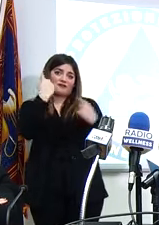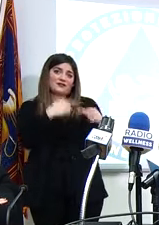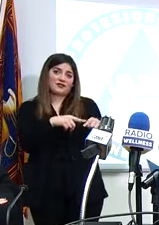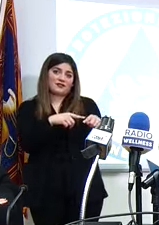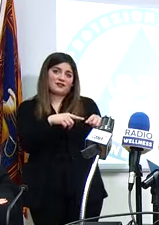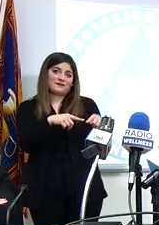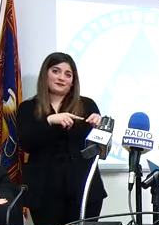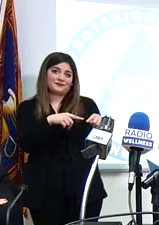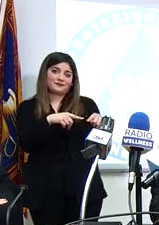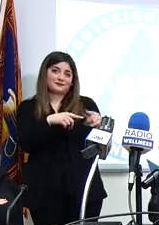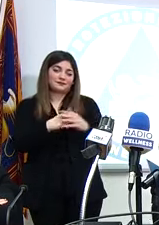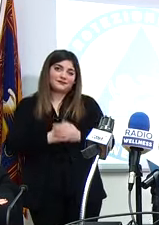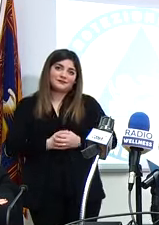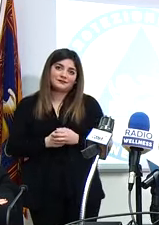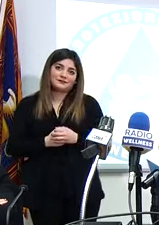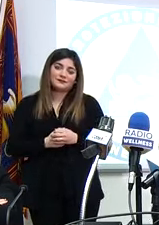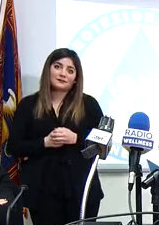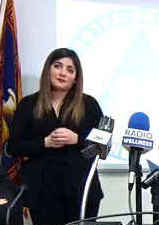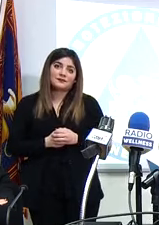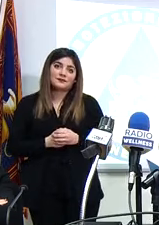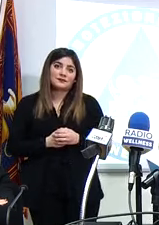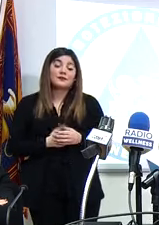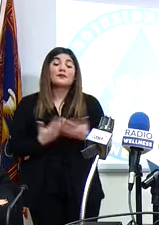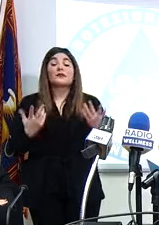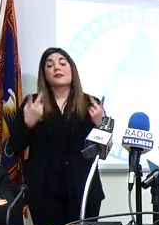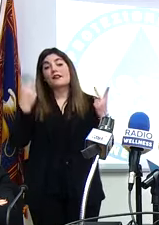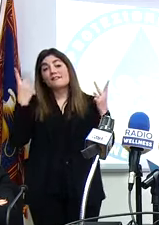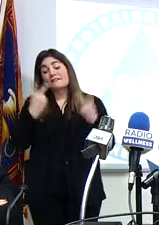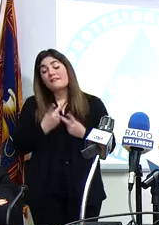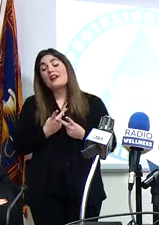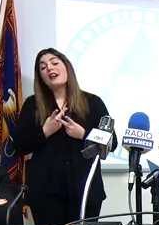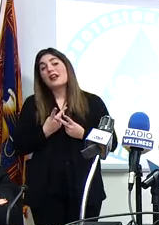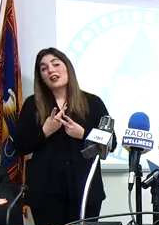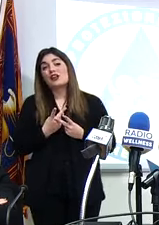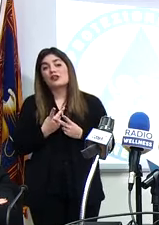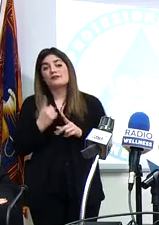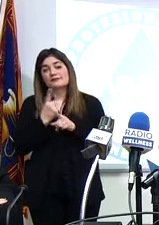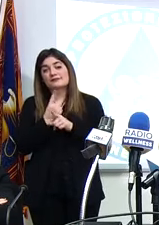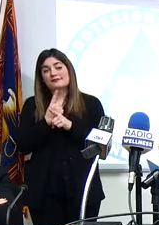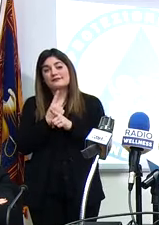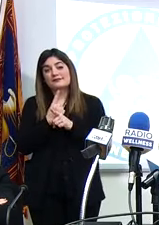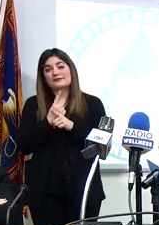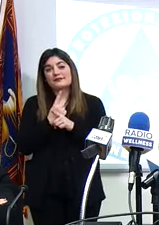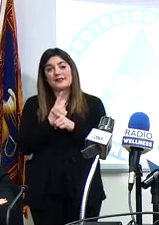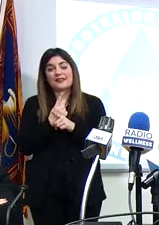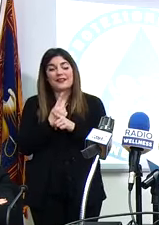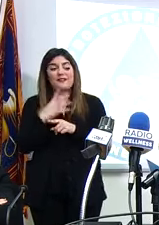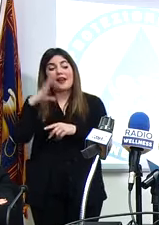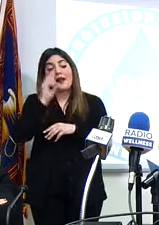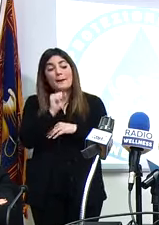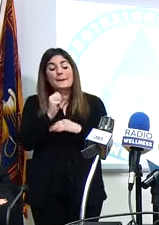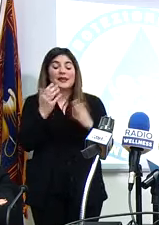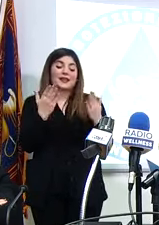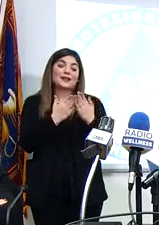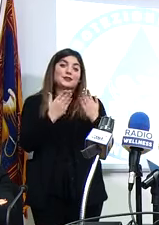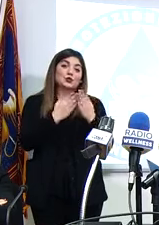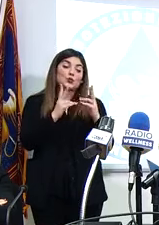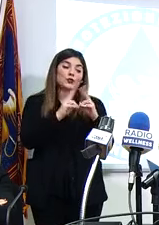da considerare, ecco, oltre agli altri lavori, ma vi ho detto quella che è l'efficacia dei lavori, quindi magari lo scopriremo bene,